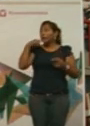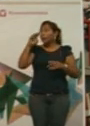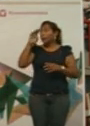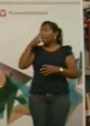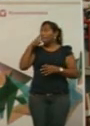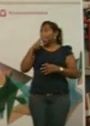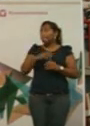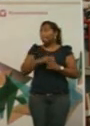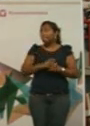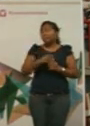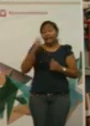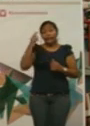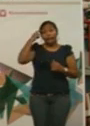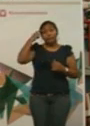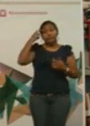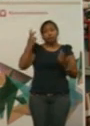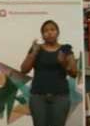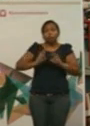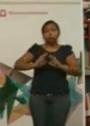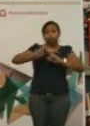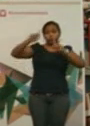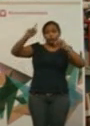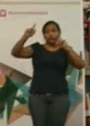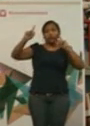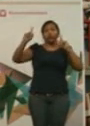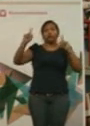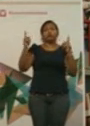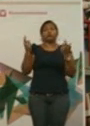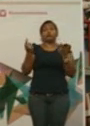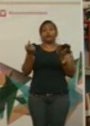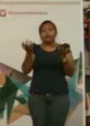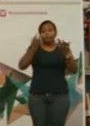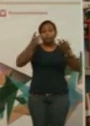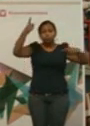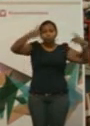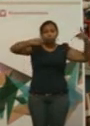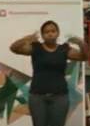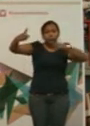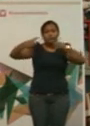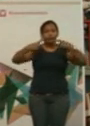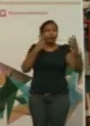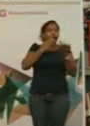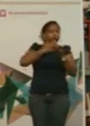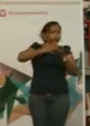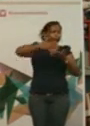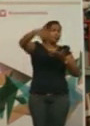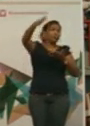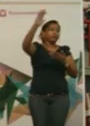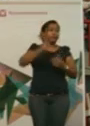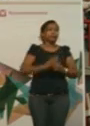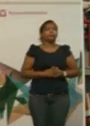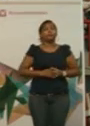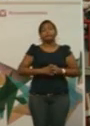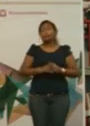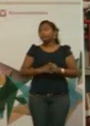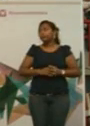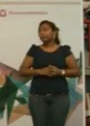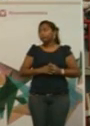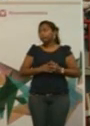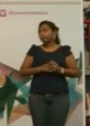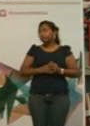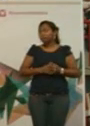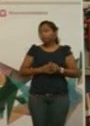a questão dele ter continuado, se houvesse a continuidade e ele ter feito uma paz e a guerra não ter continuado a existir,